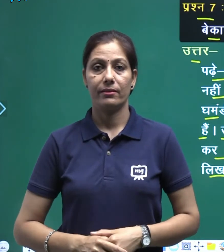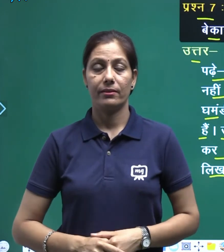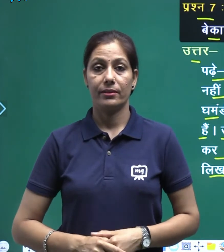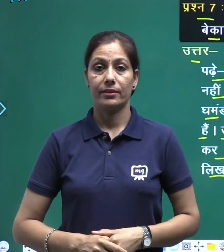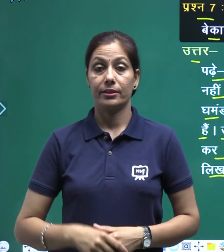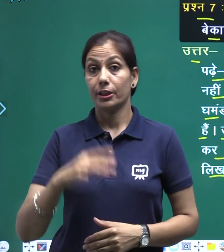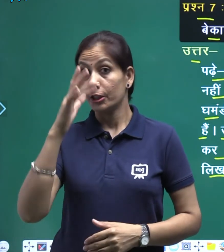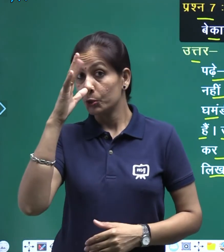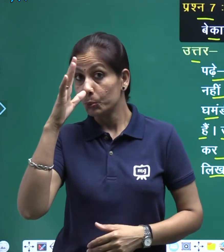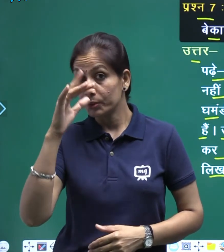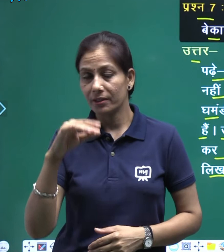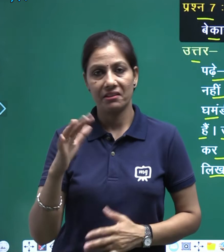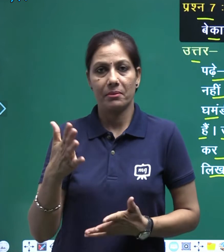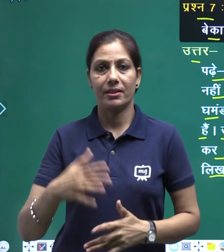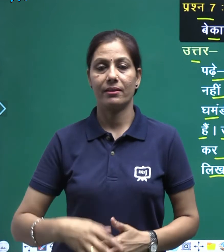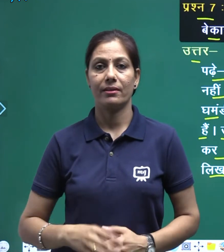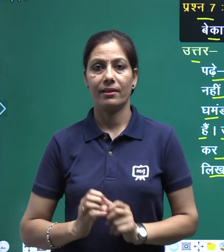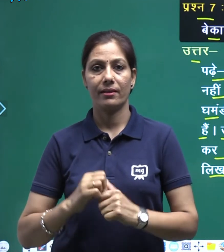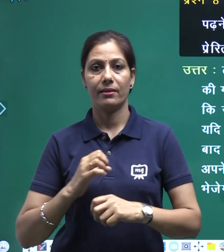कपटी नहीं बनेगी।